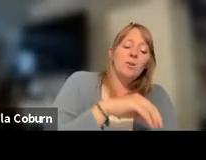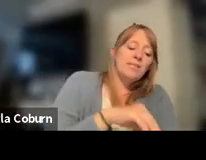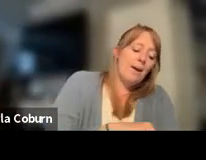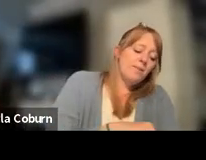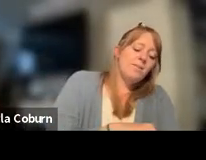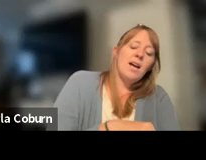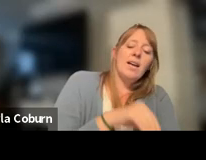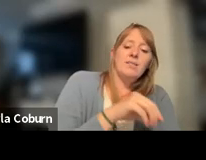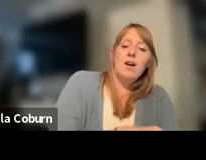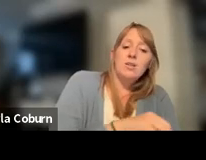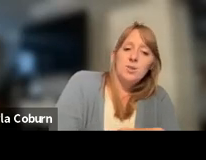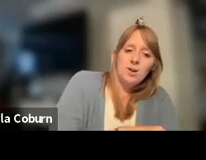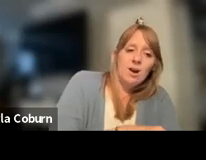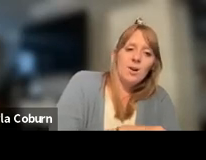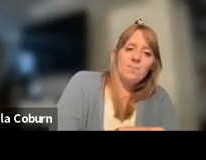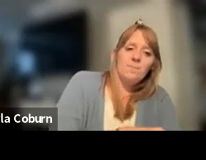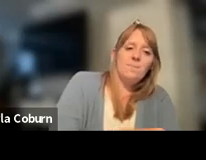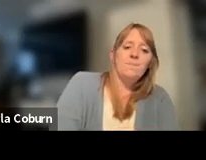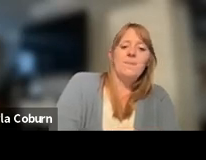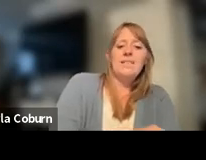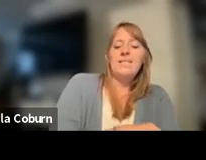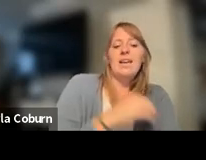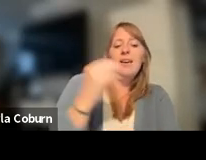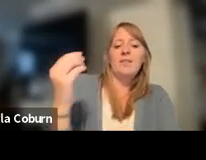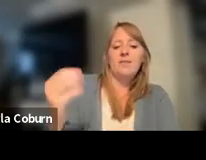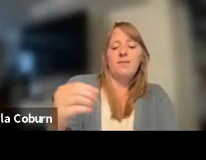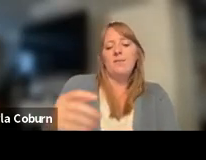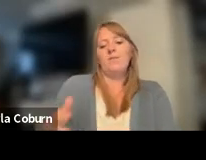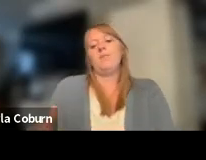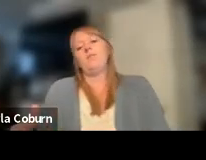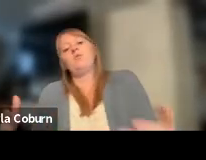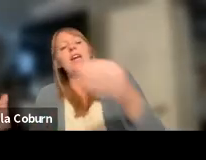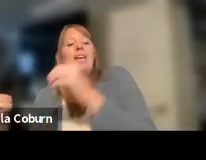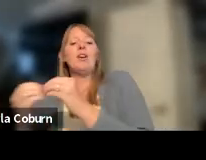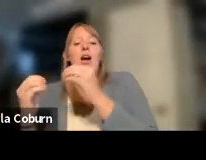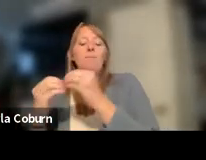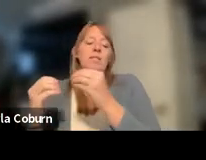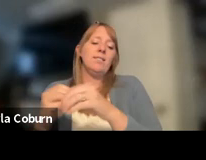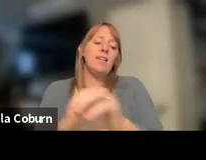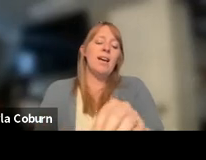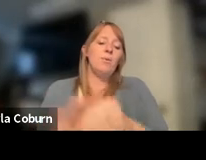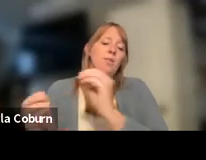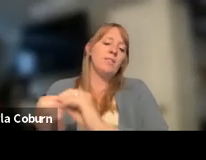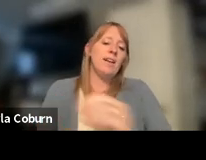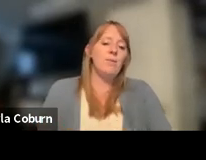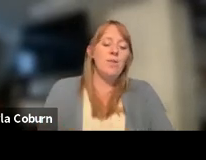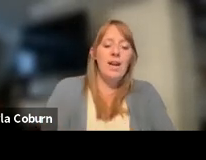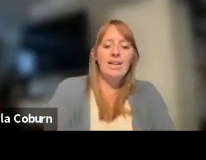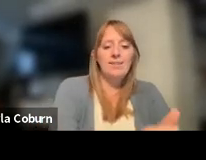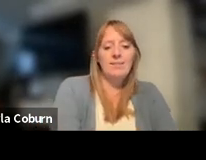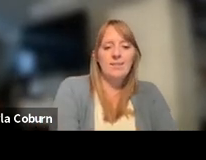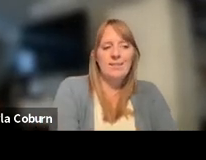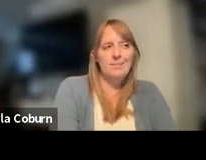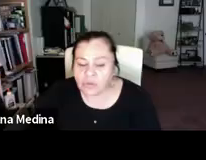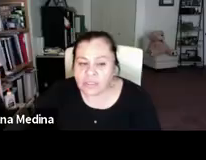her do adaptive signs onto her arm instead of trying to get her up to sign with her